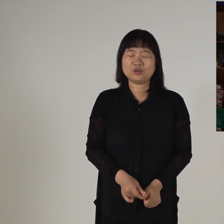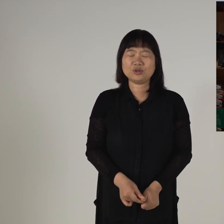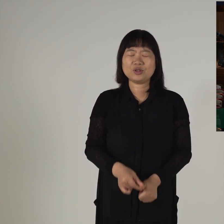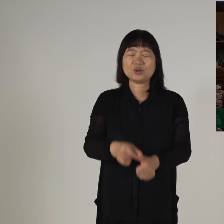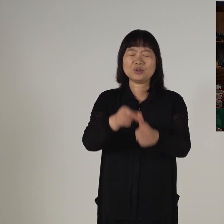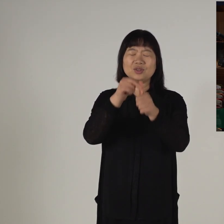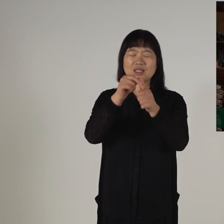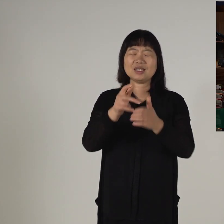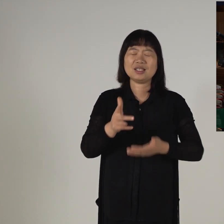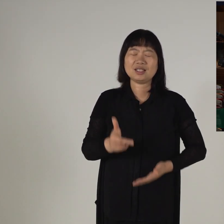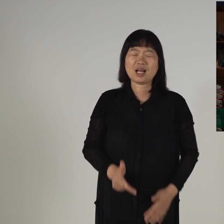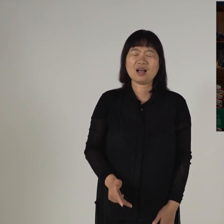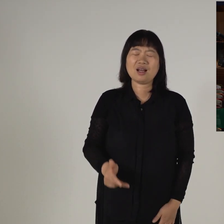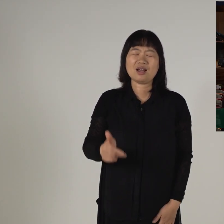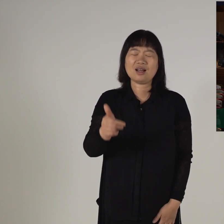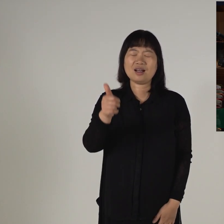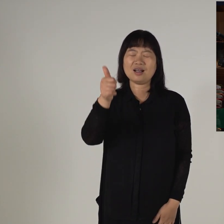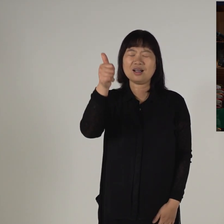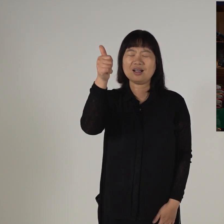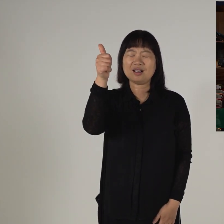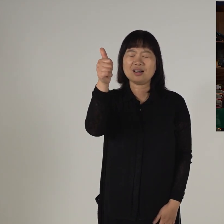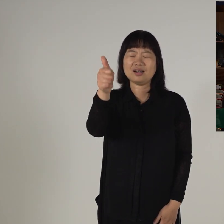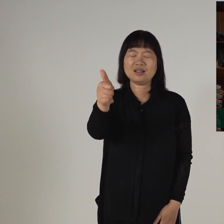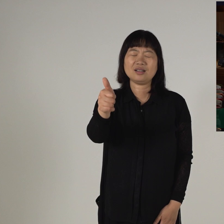세상 그주시라.